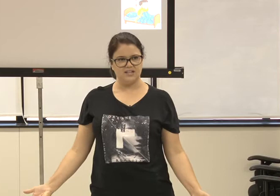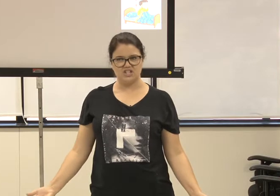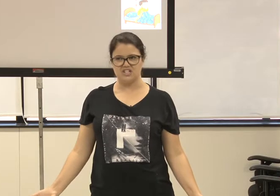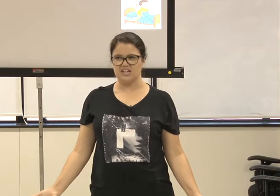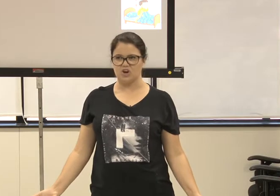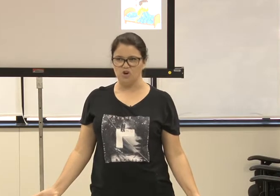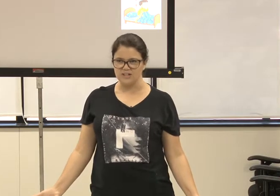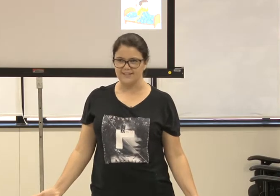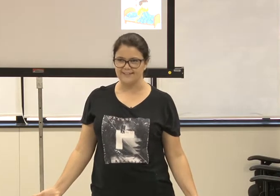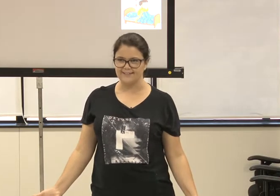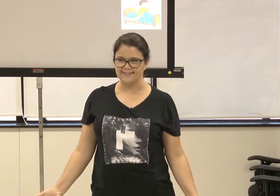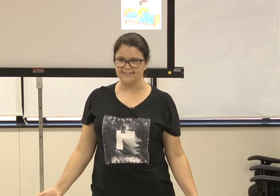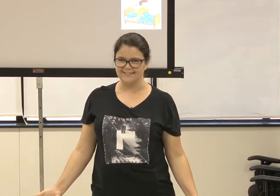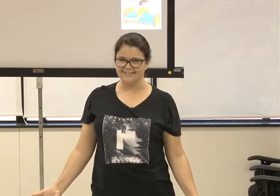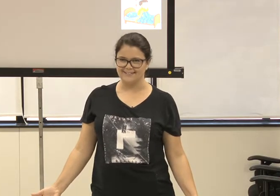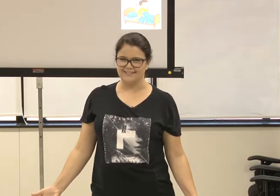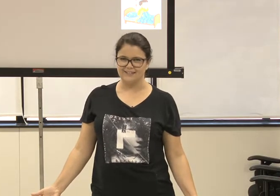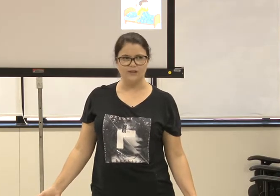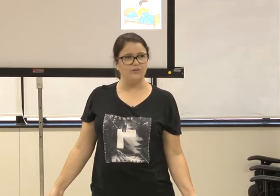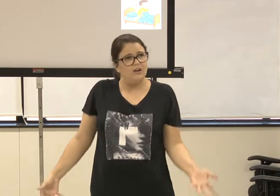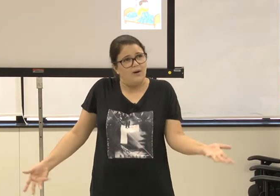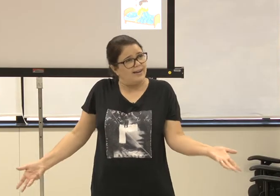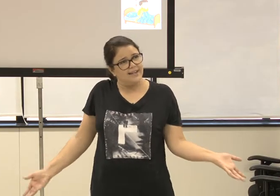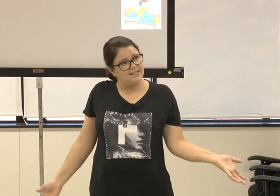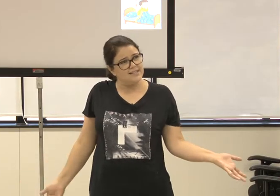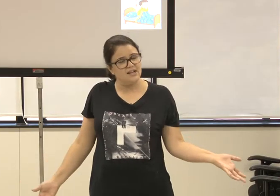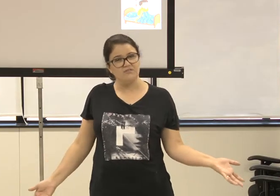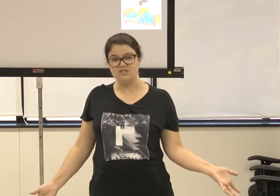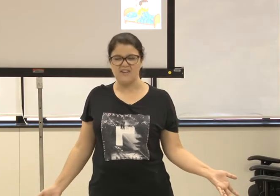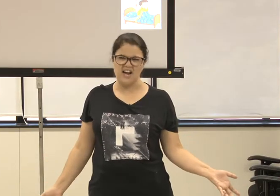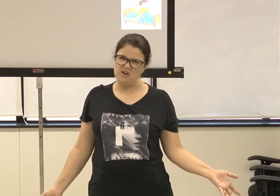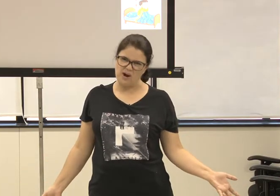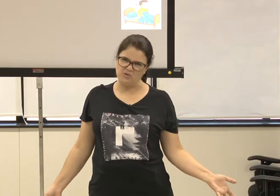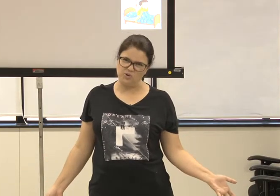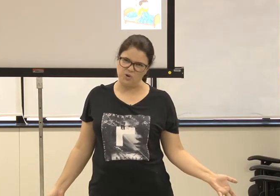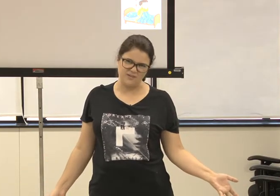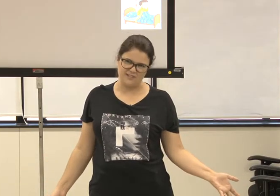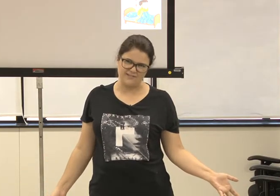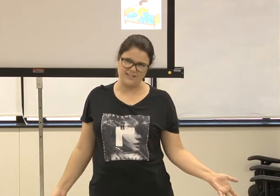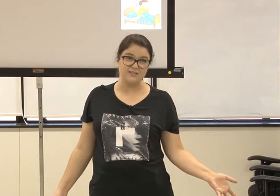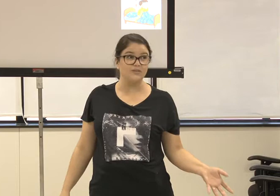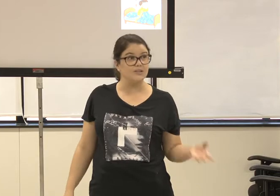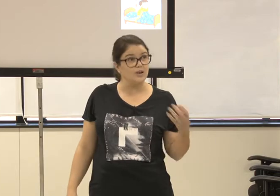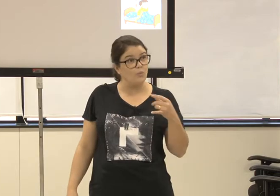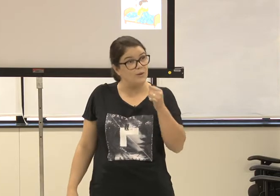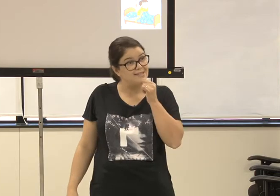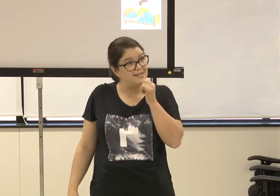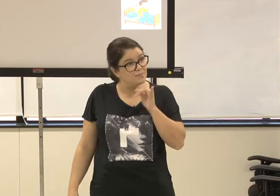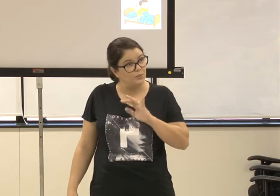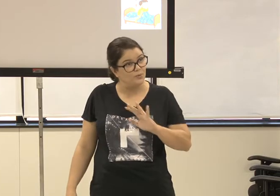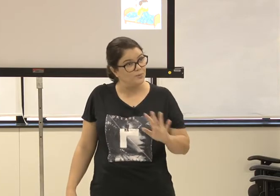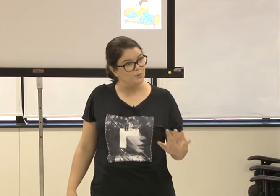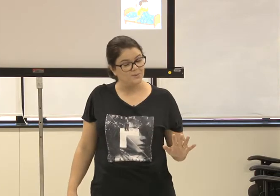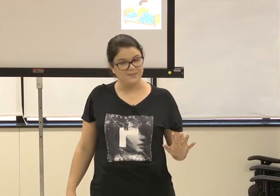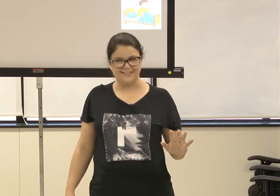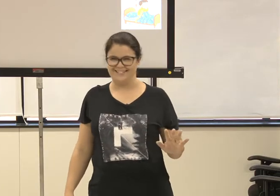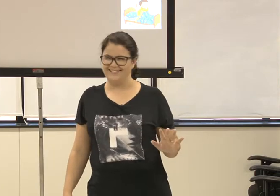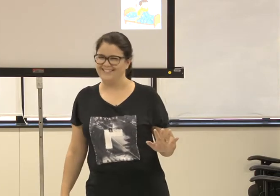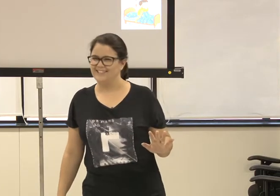achando que isso é louça? Eu falei, uai, não é assim não. Você vai arranhar o carro todo se você fizer isso. Eu falei, um exemplo. Ele